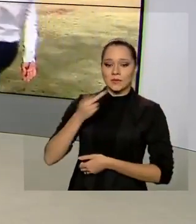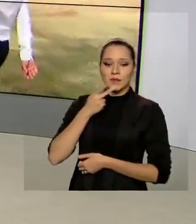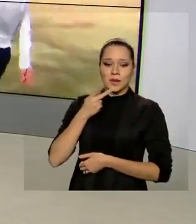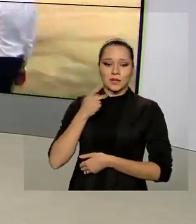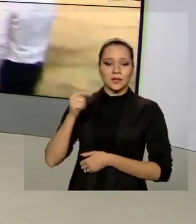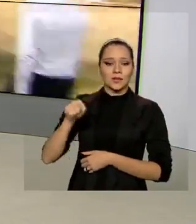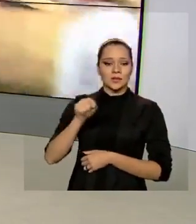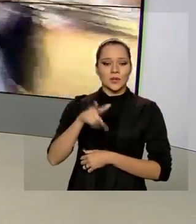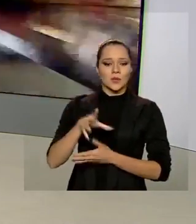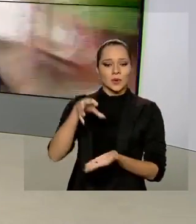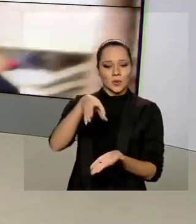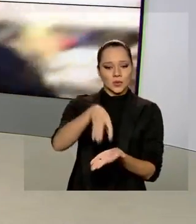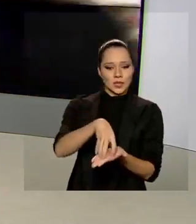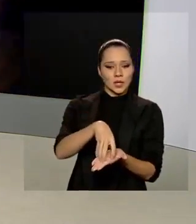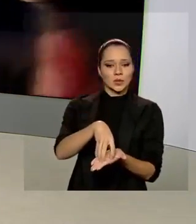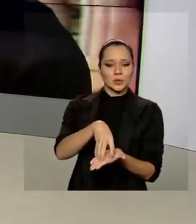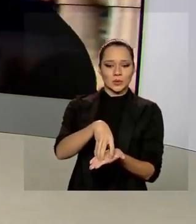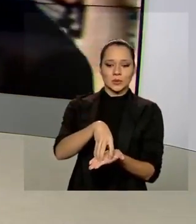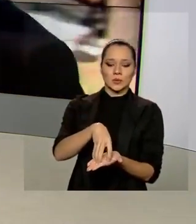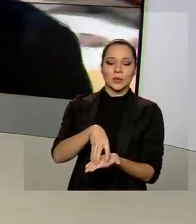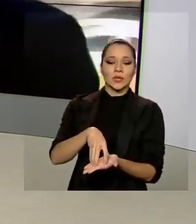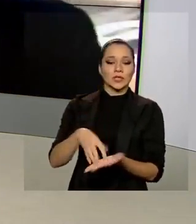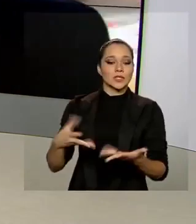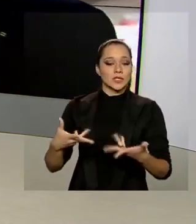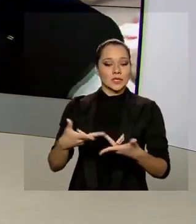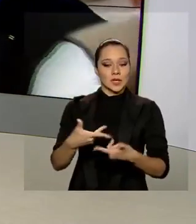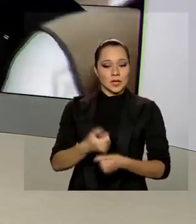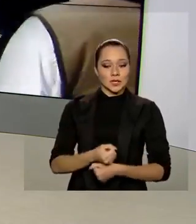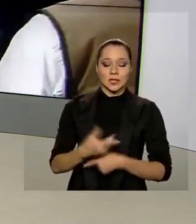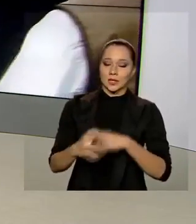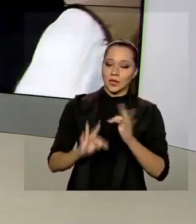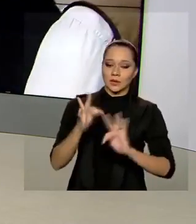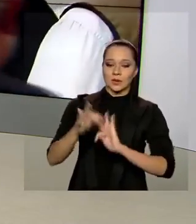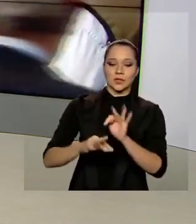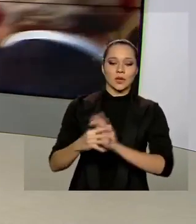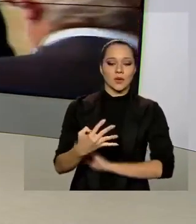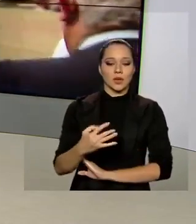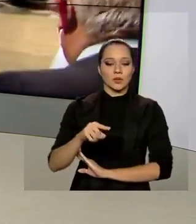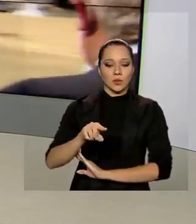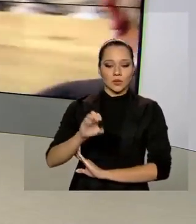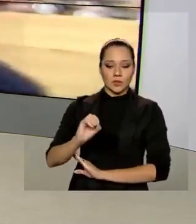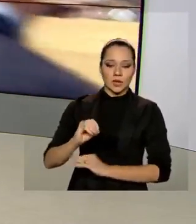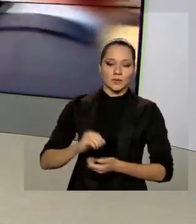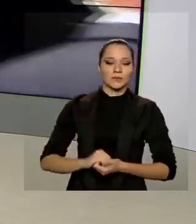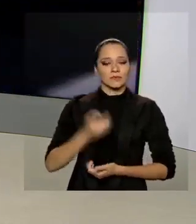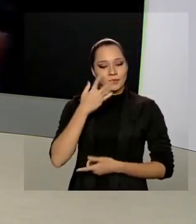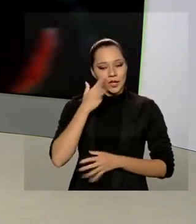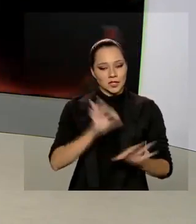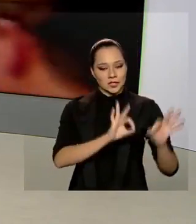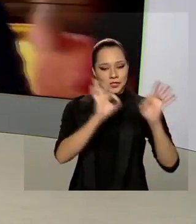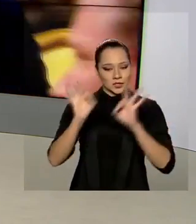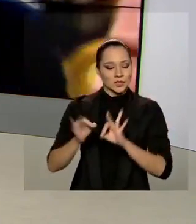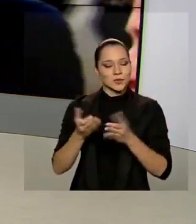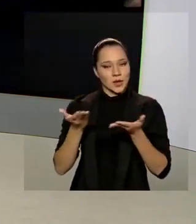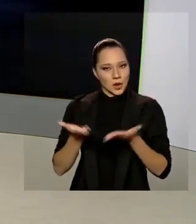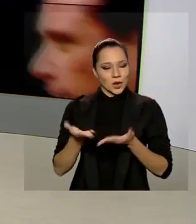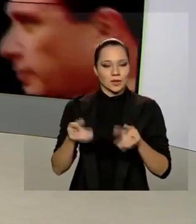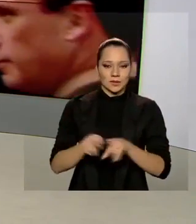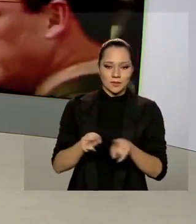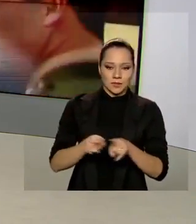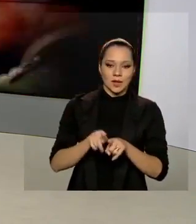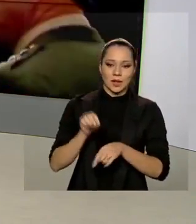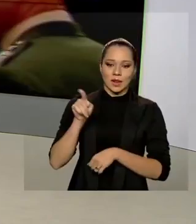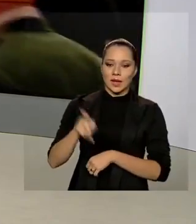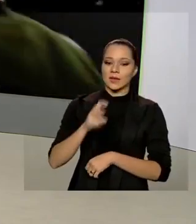aí sobre o Centro de Excelência em Tecnologia 4.0, que nós assistimos agora há pouco, também